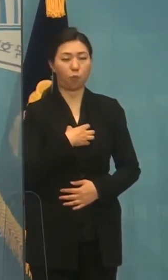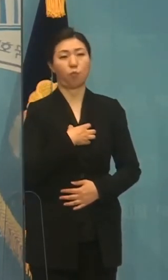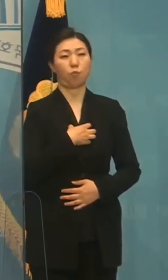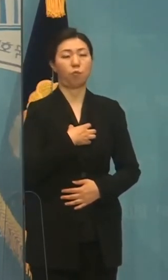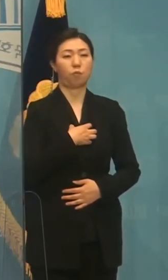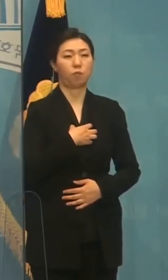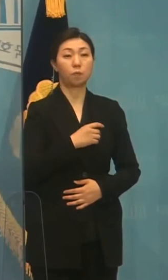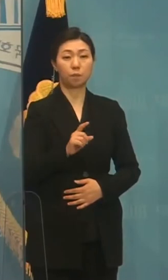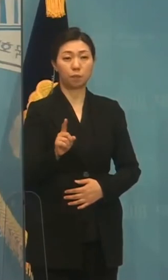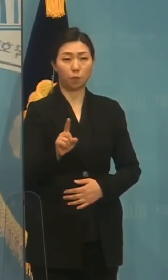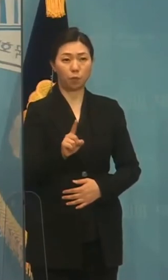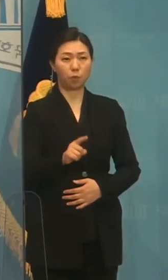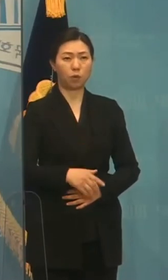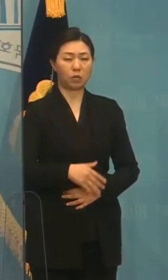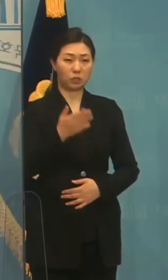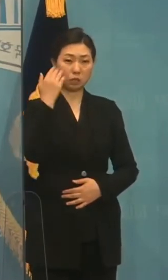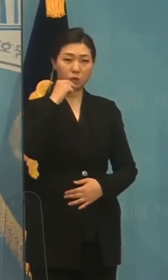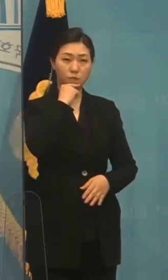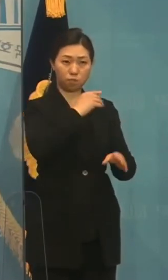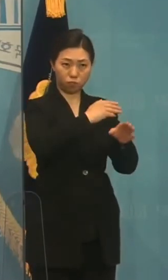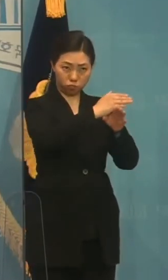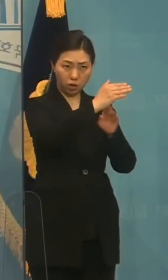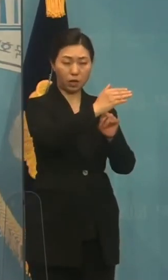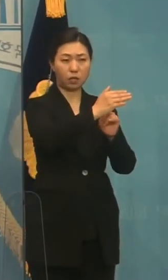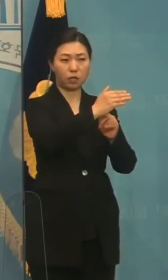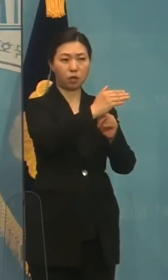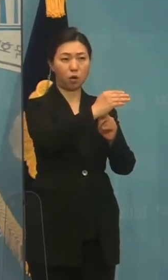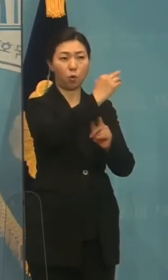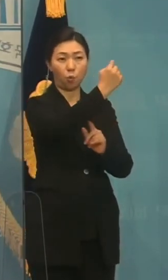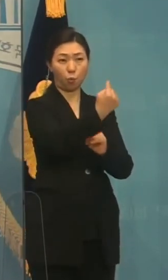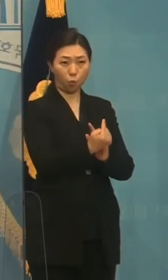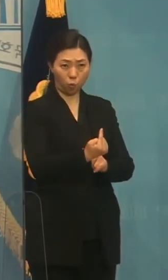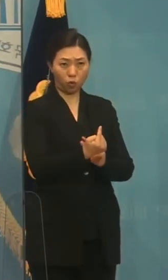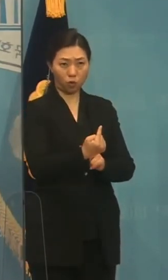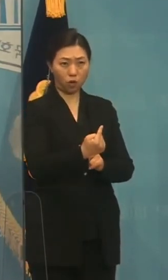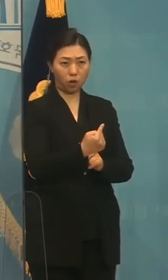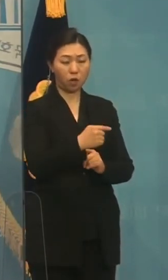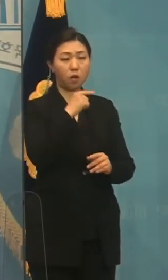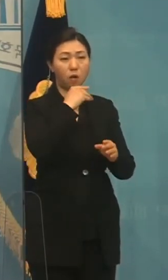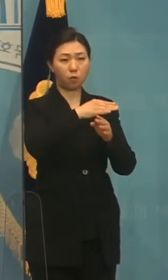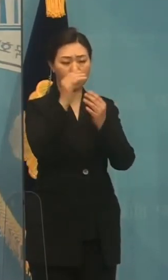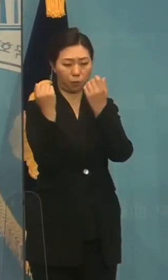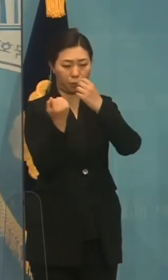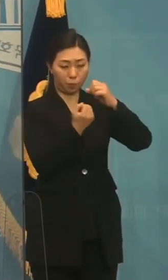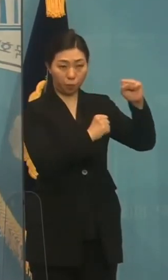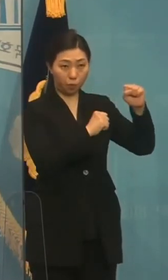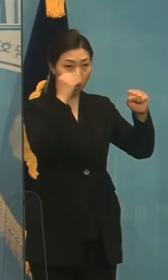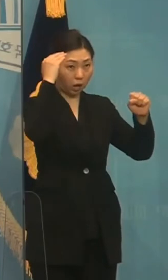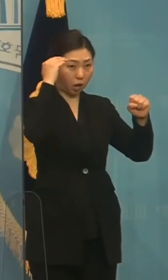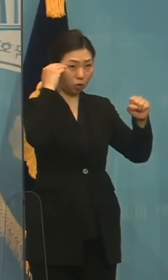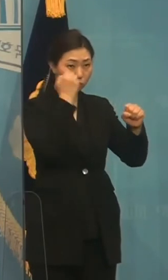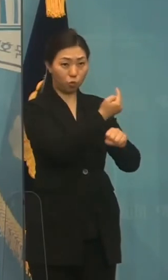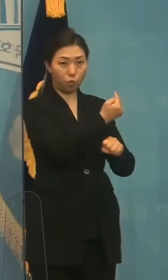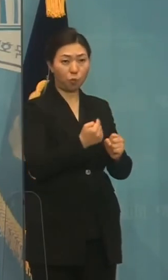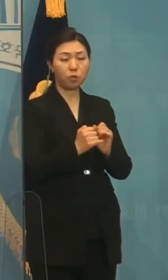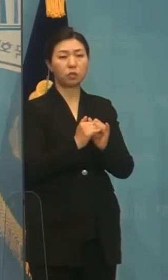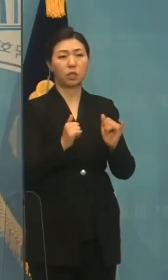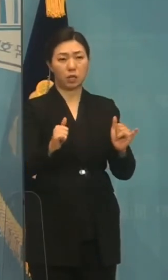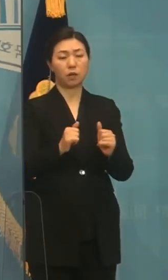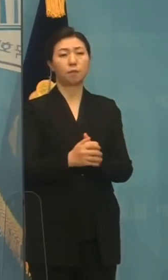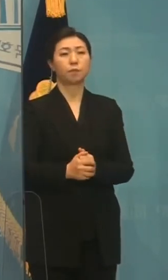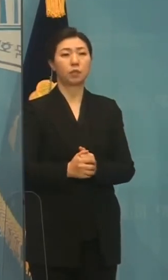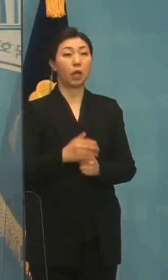있습니다. 그동안에 북한에서 귀순하거나 탈북을 해서 대한민국을 찾은 분들은